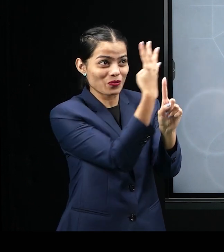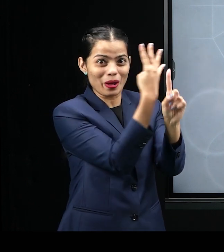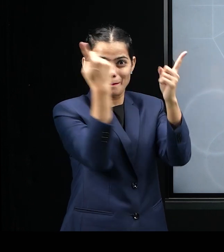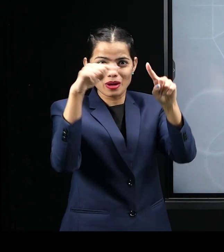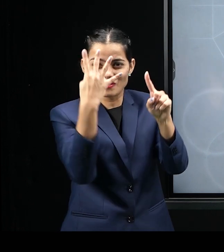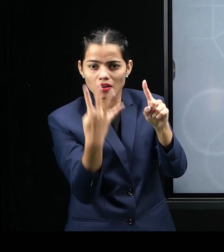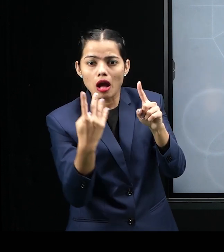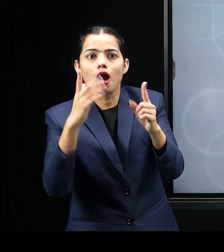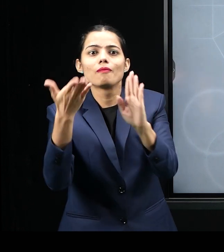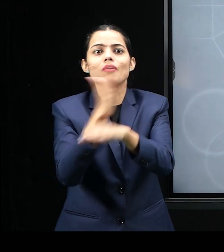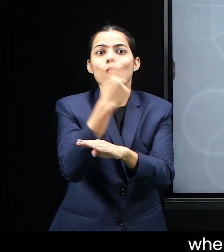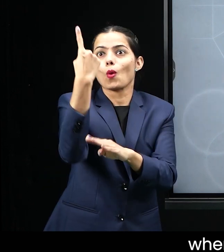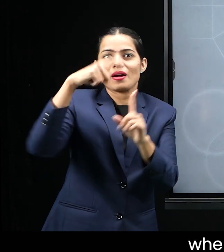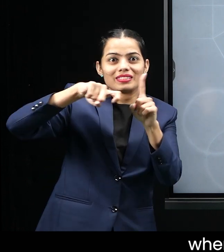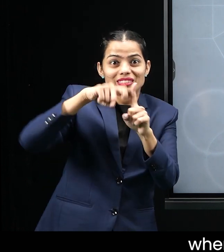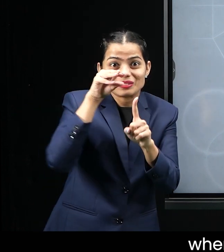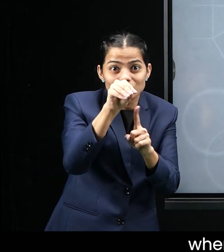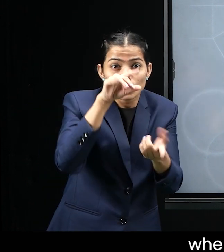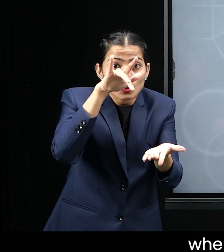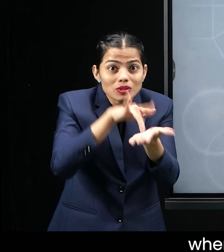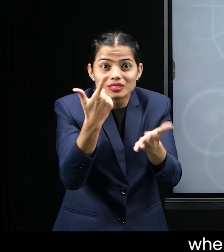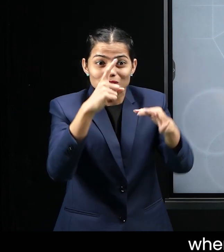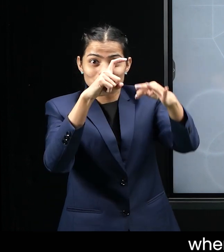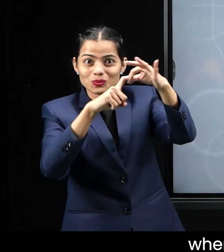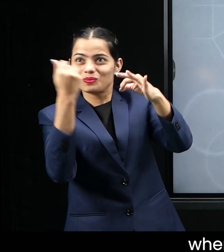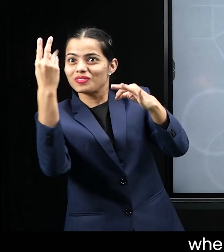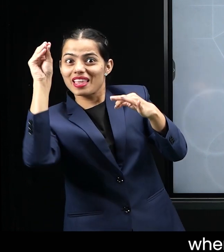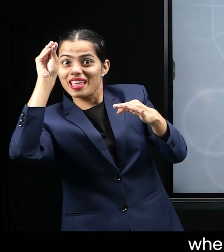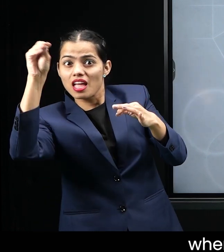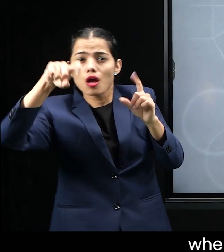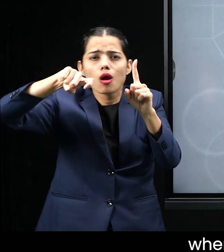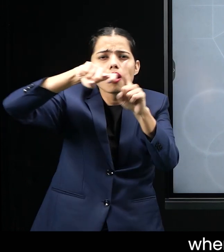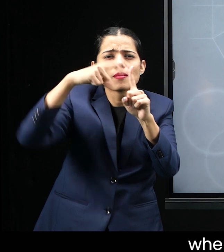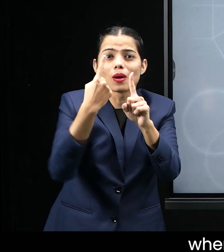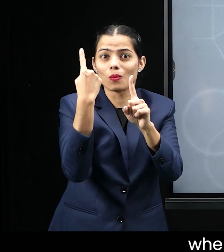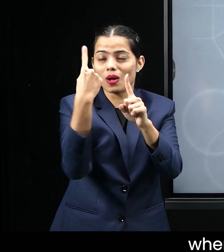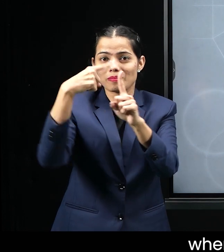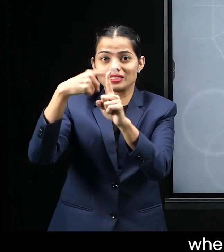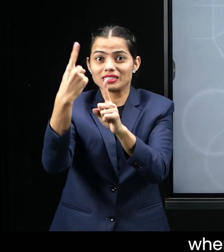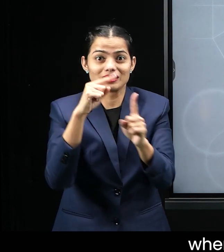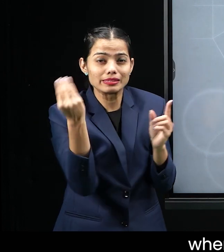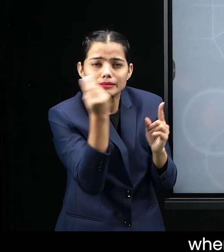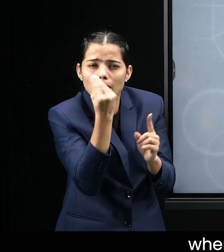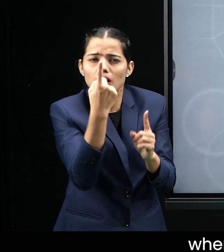4q+1 ಅಲ್ಲಿ q k, k+1 ಕೆಲವು ಪೂರ್ಣಾಂಕವಾಗಿದೆ.